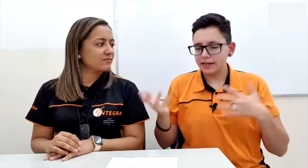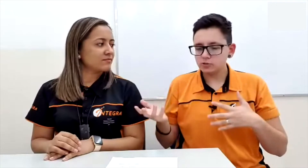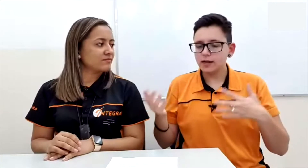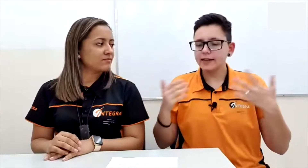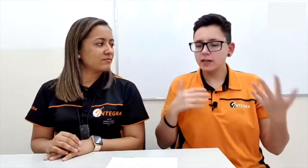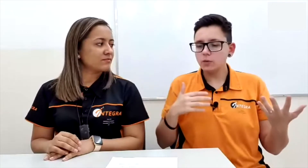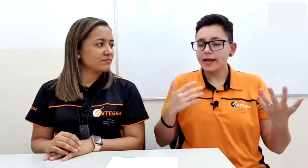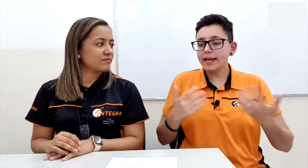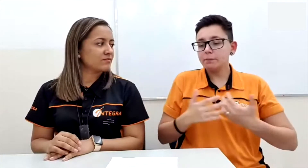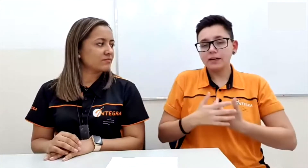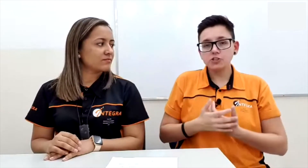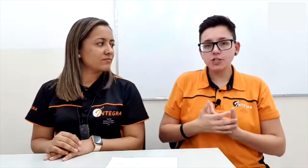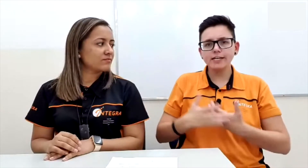Sentimento, carinho, empatia.